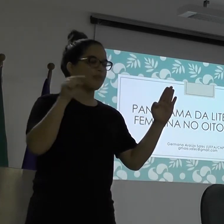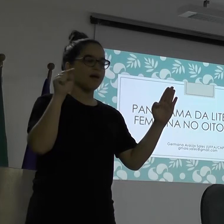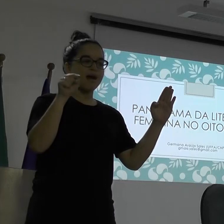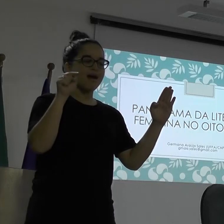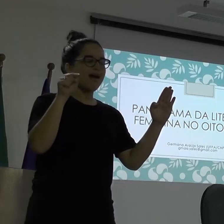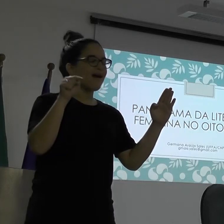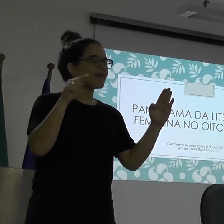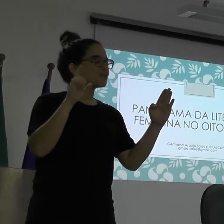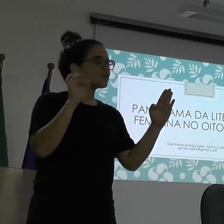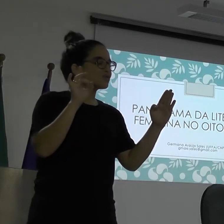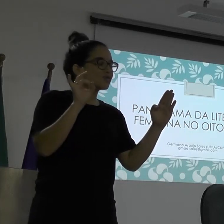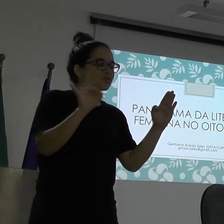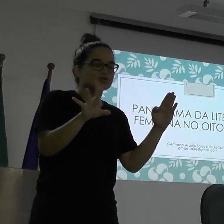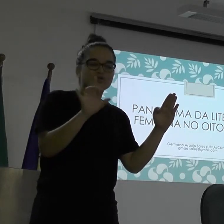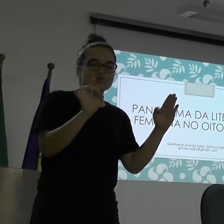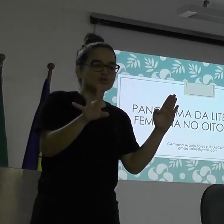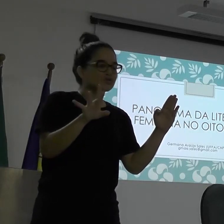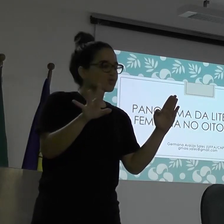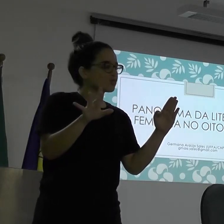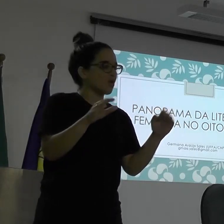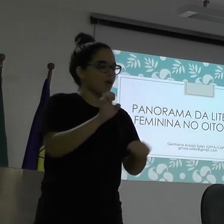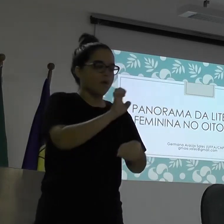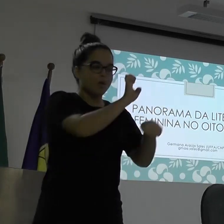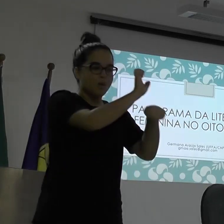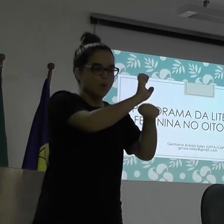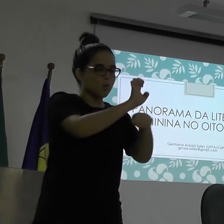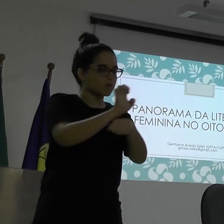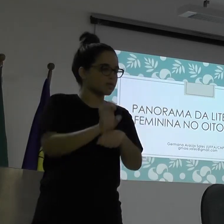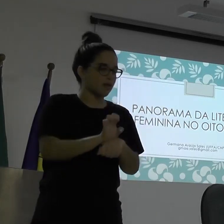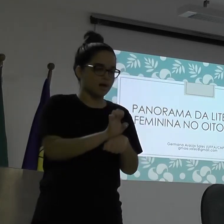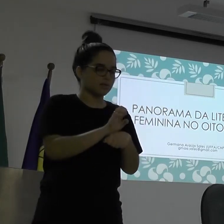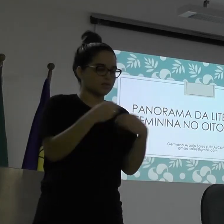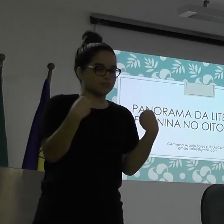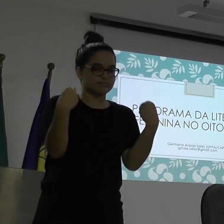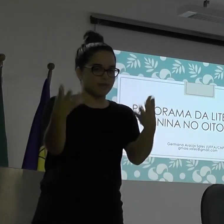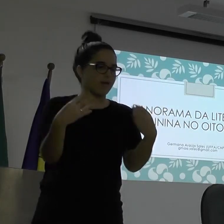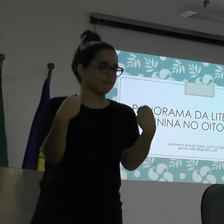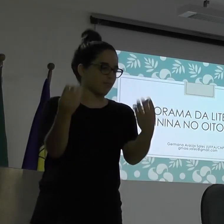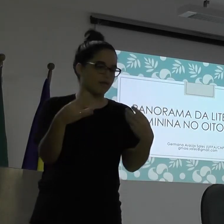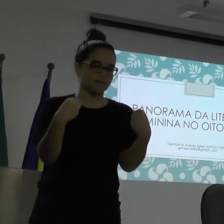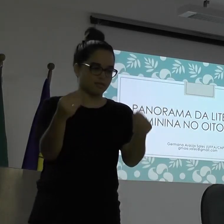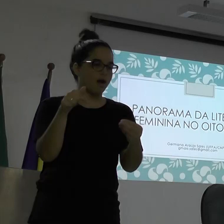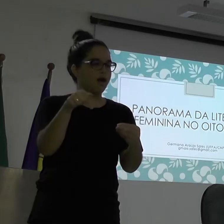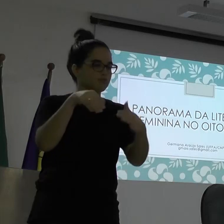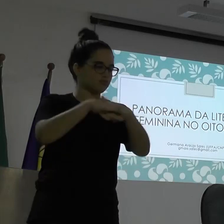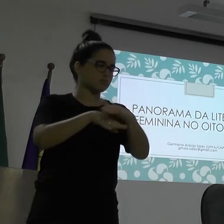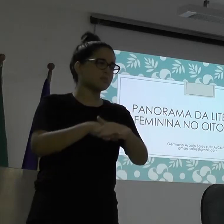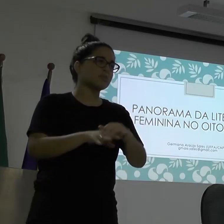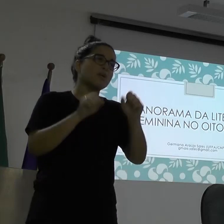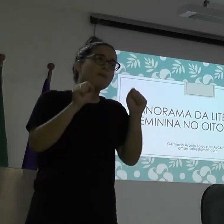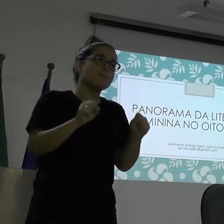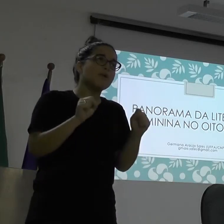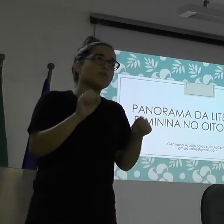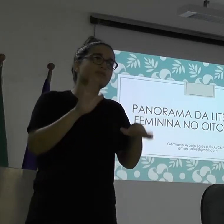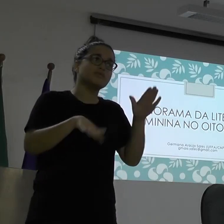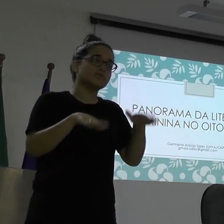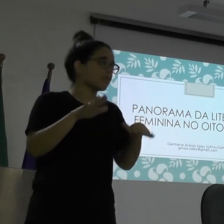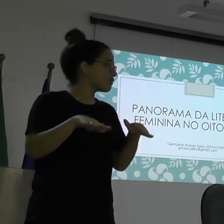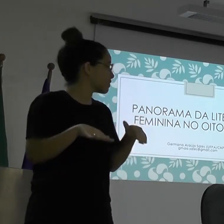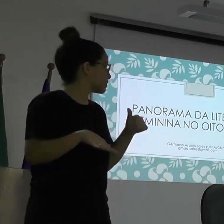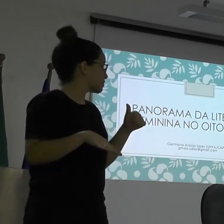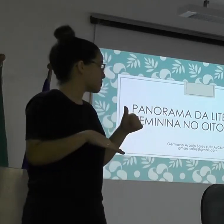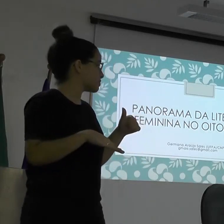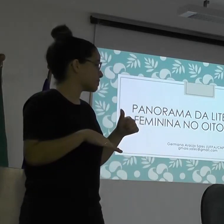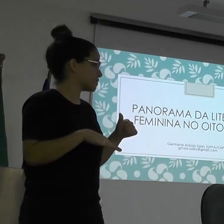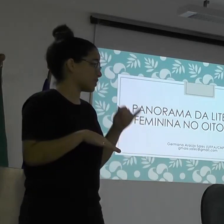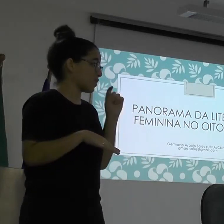é enviado pelos estados, ela não tem nada a mais. Pode ser, que aí eu acho que a francesa vai nos dizer,